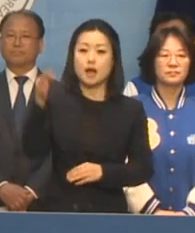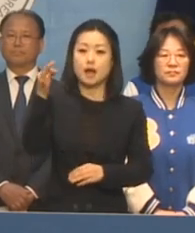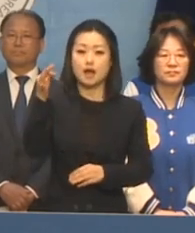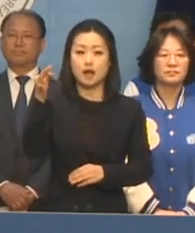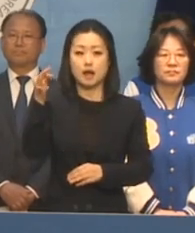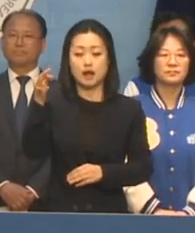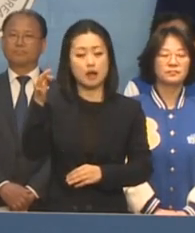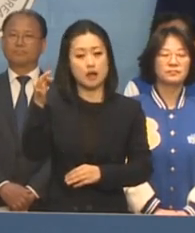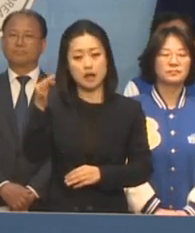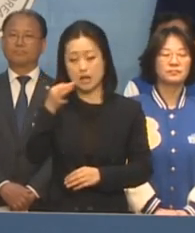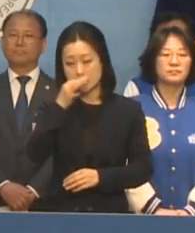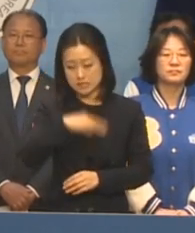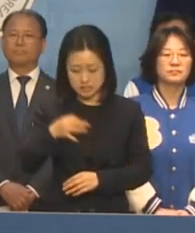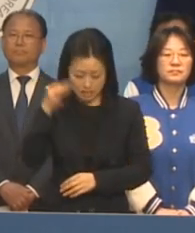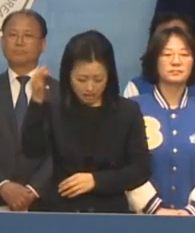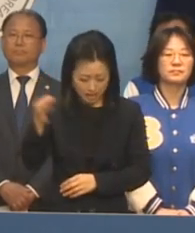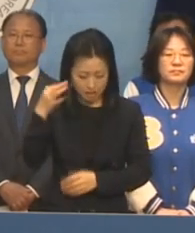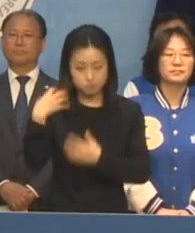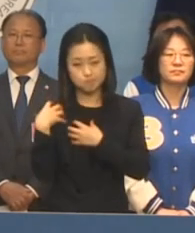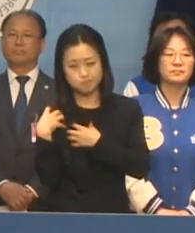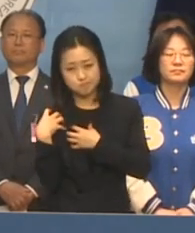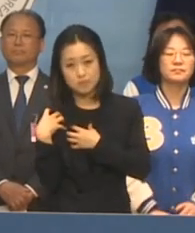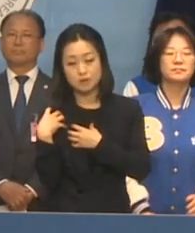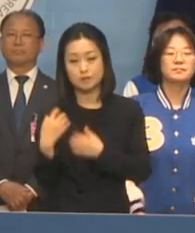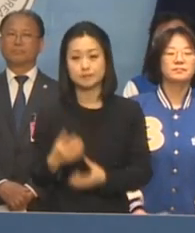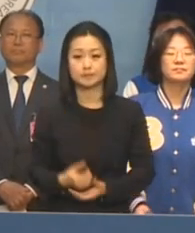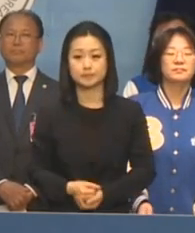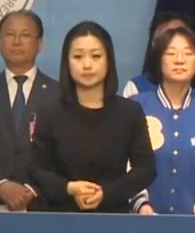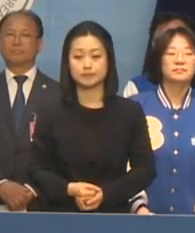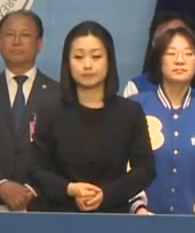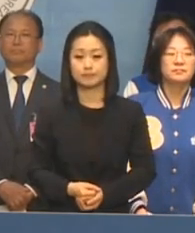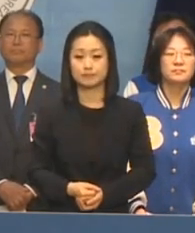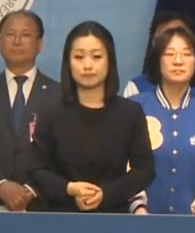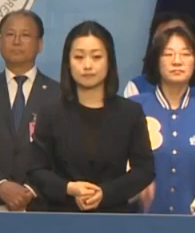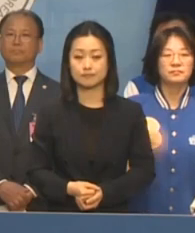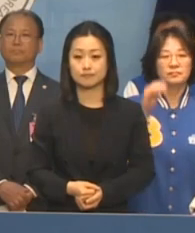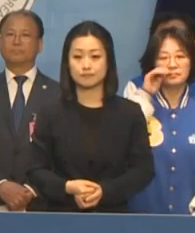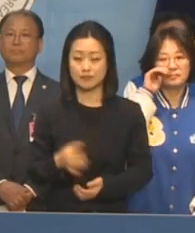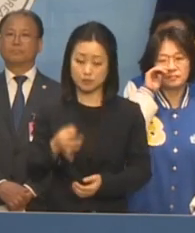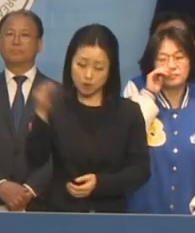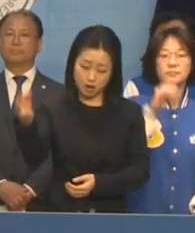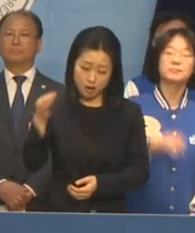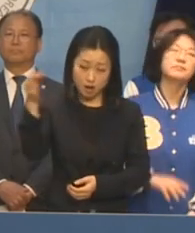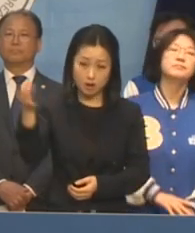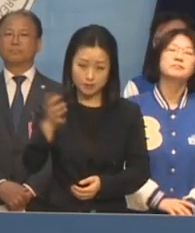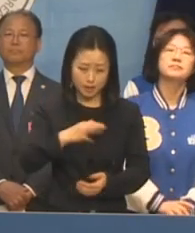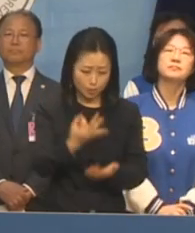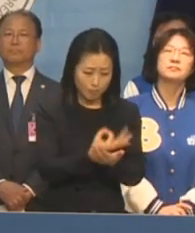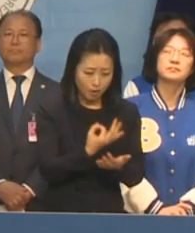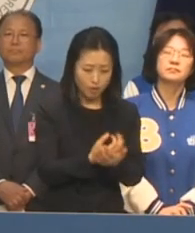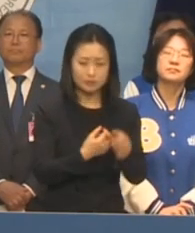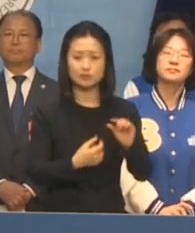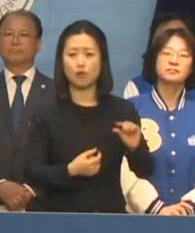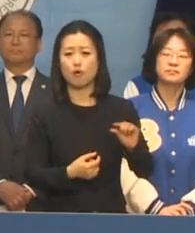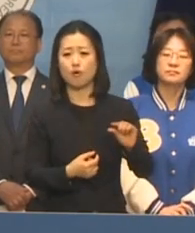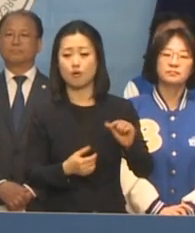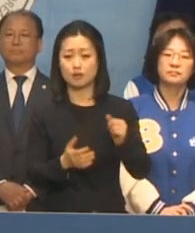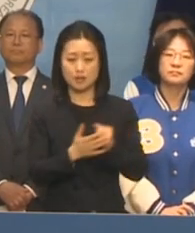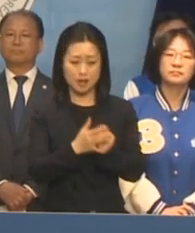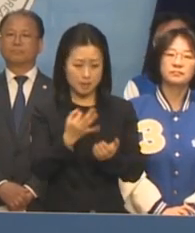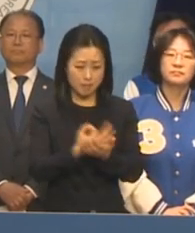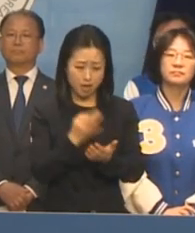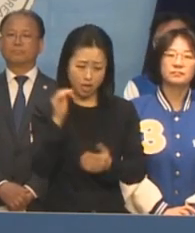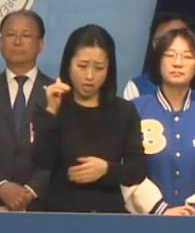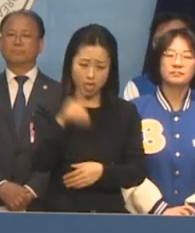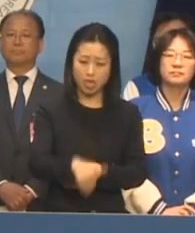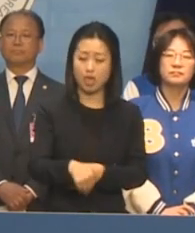올라이이자 부담에 휘청거리고 있습니다 내 아들 돈는 많은데 내수가 부진해서 매출은